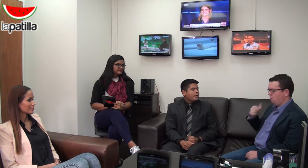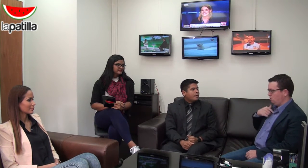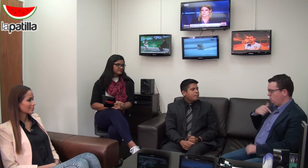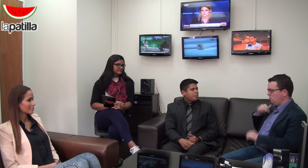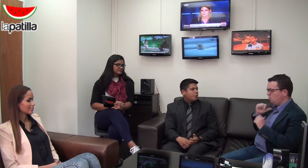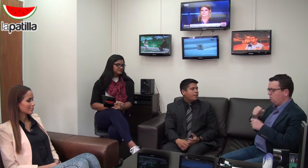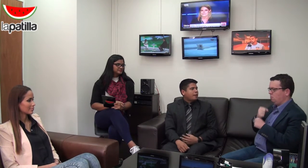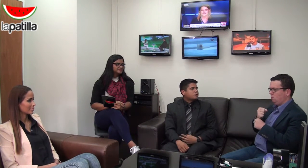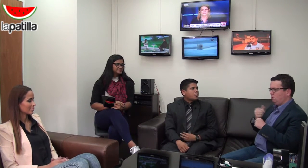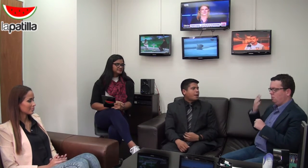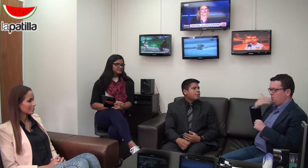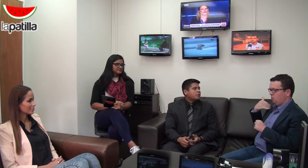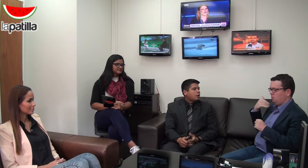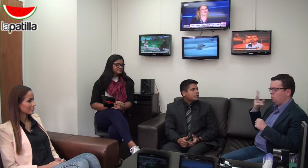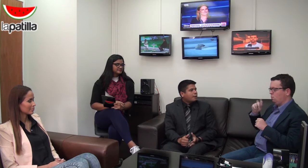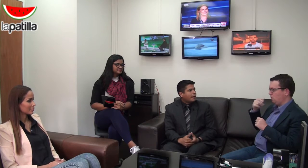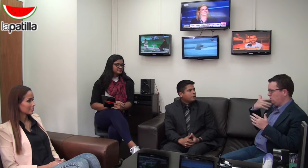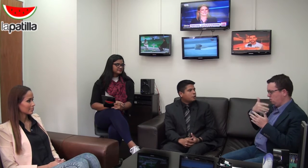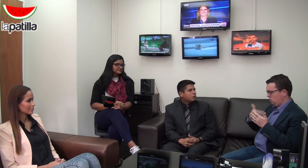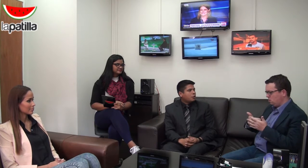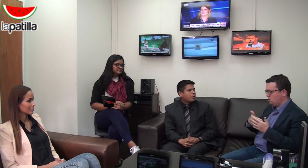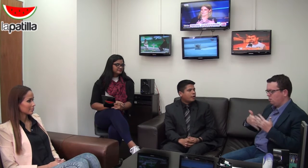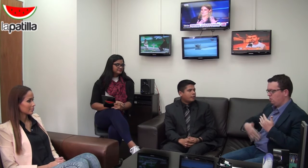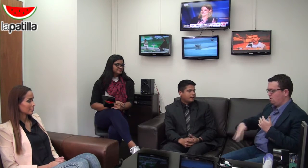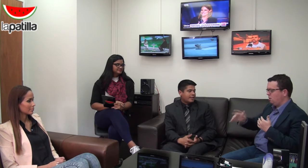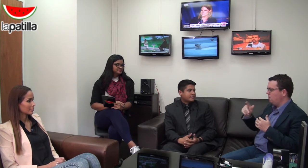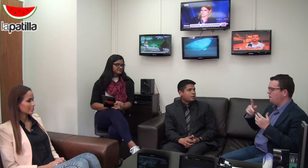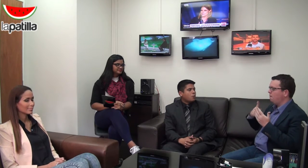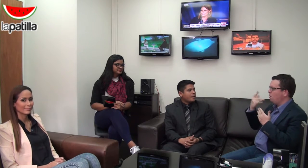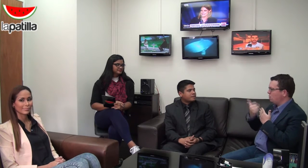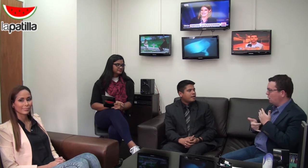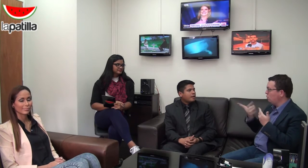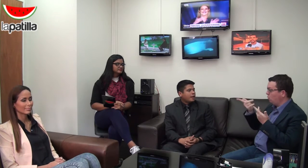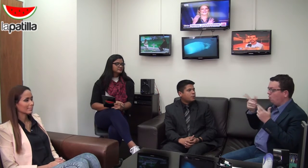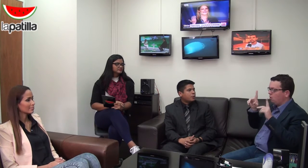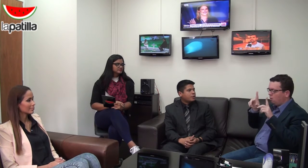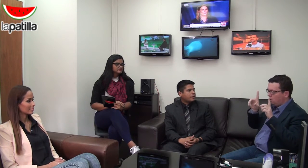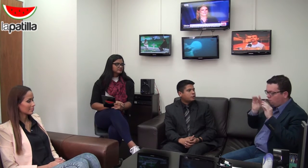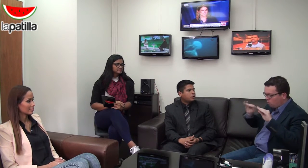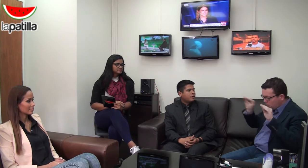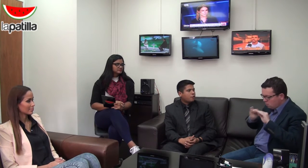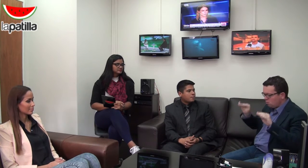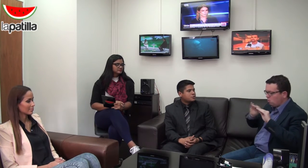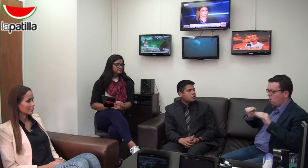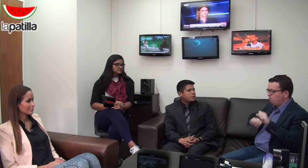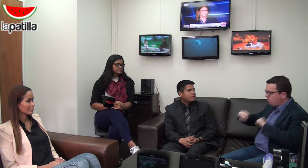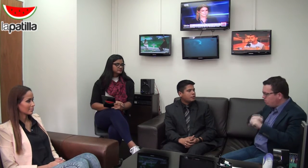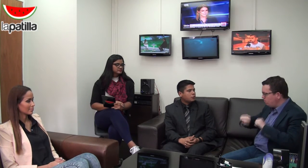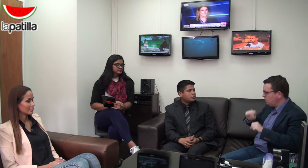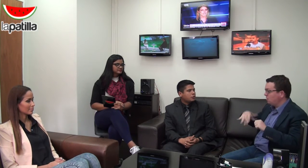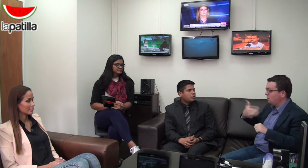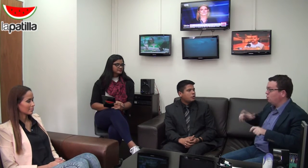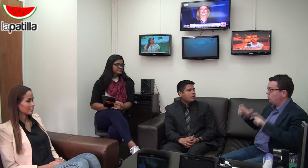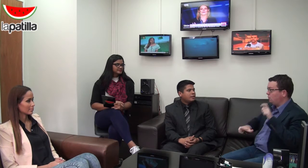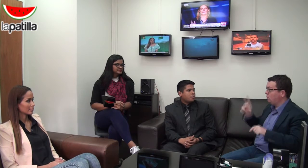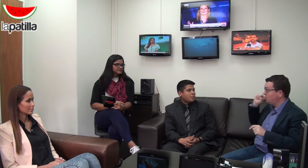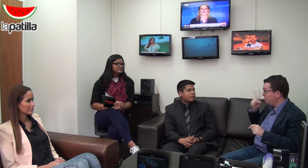Bien, bueno, desde Consorven hemos estado trabajando desde hace dos meses en un proyecto de formación y diagnóstico de movimientos